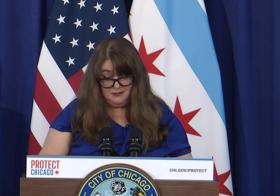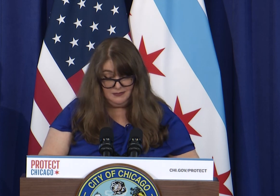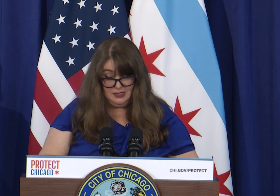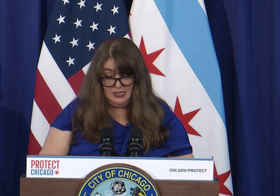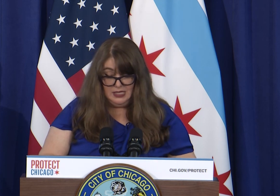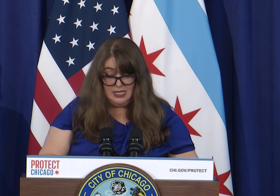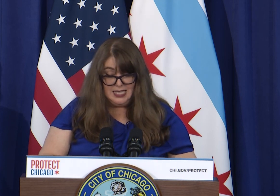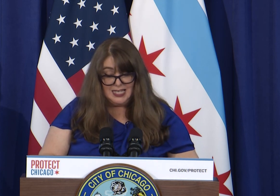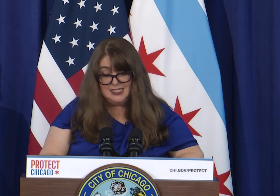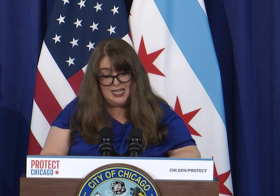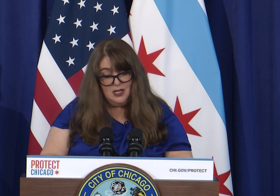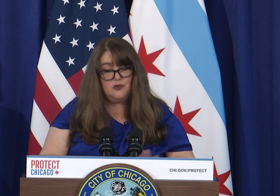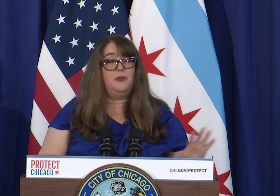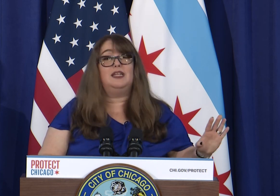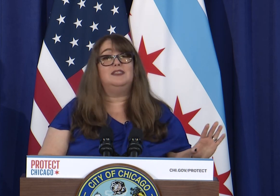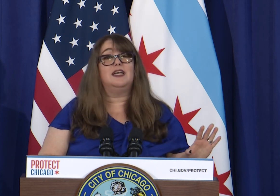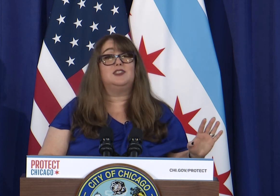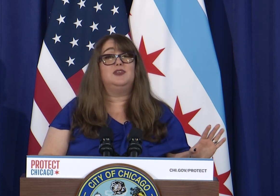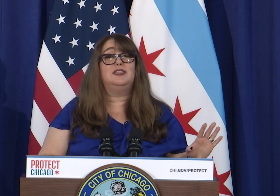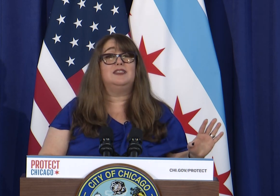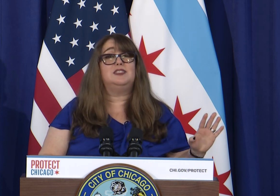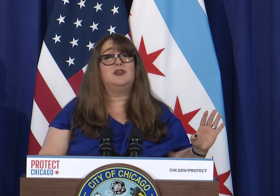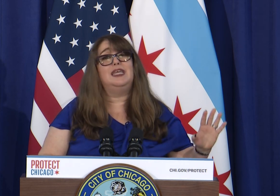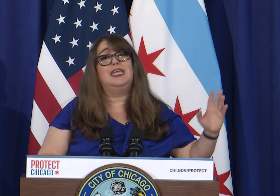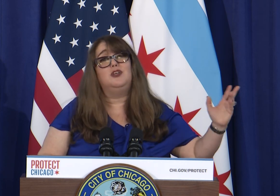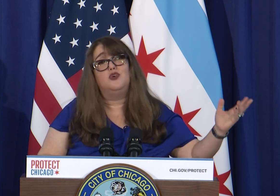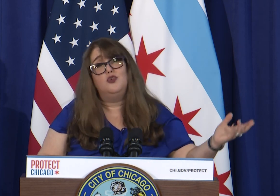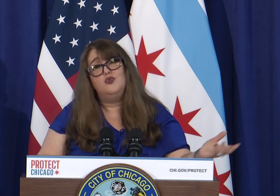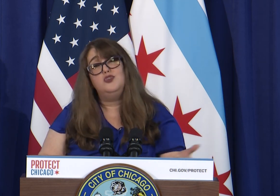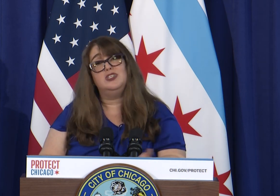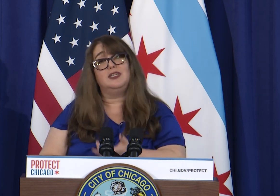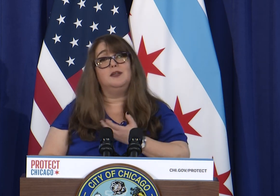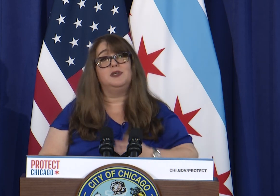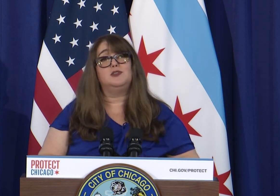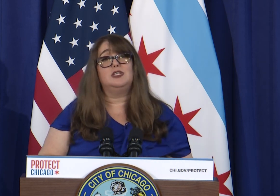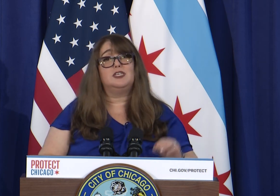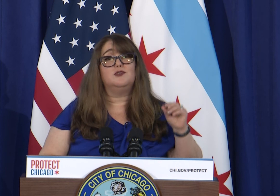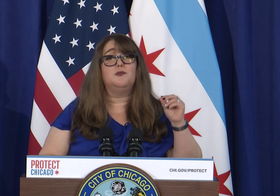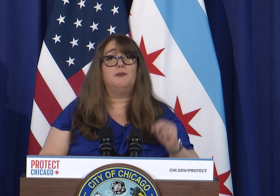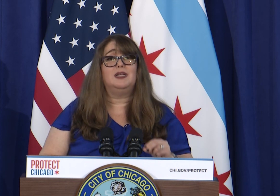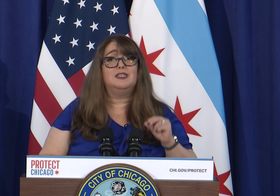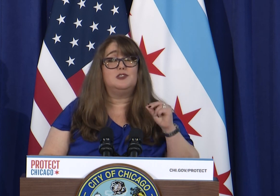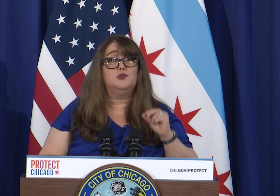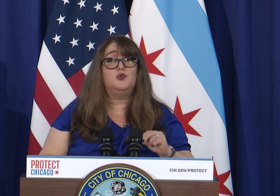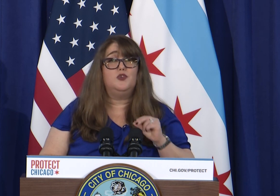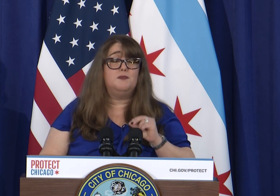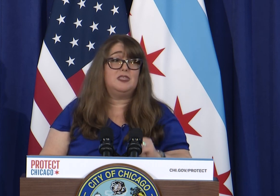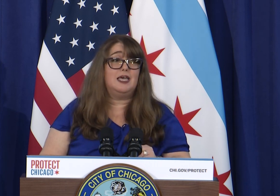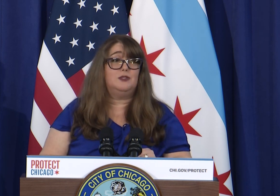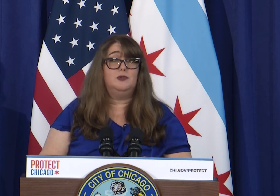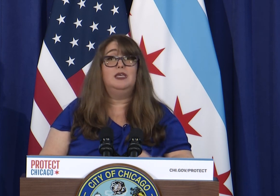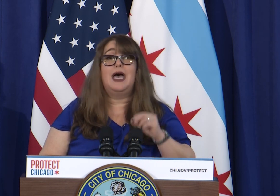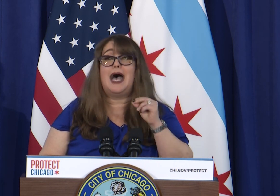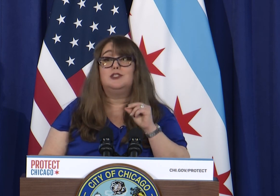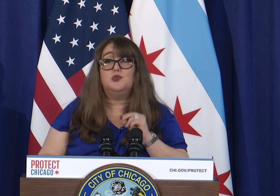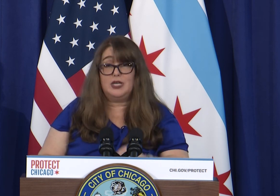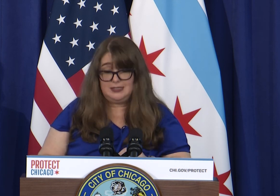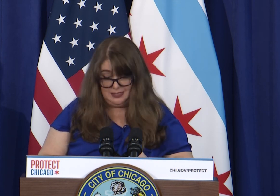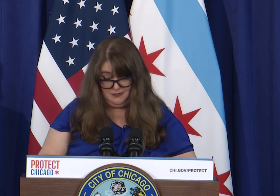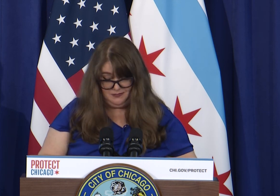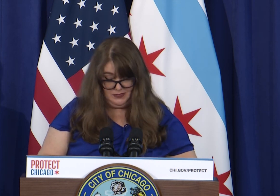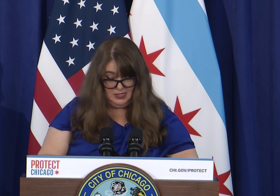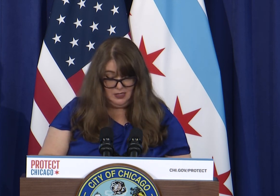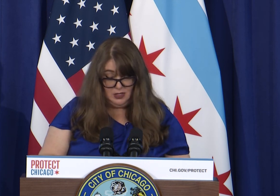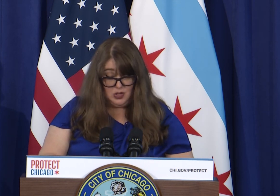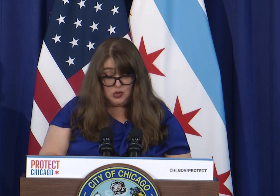viajar. Y cancele los planes de acciones tradicionales que incluye traer personas que no son parte de su núcleo inmediato a su